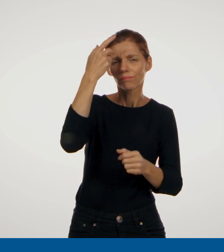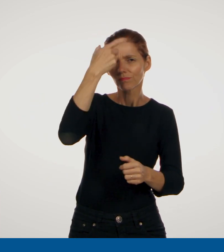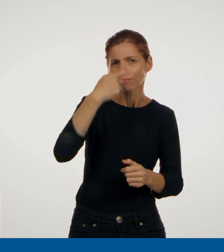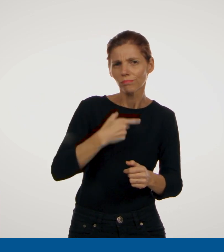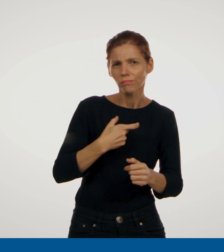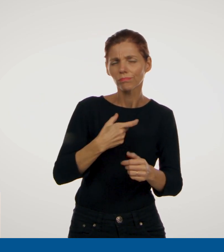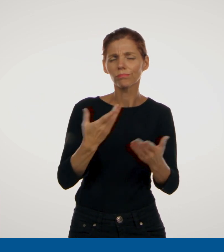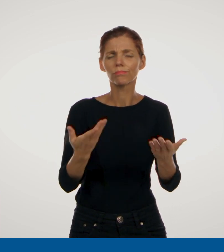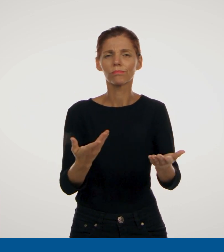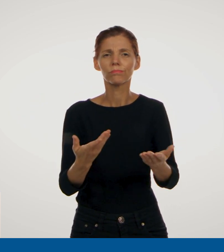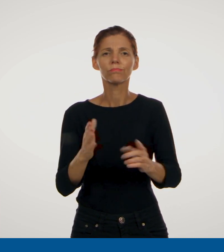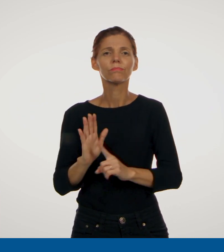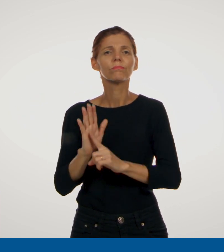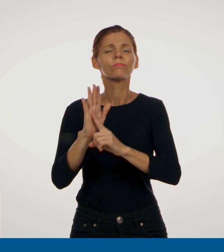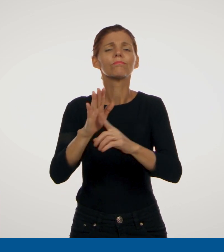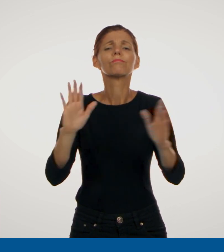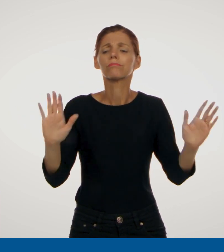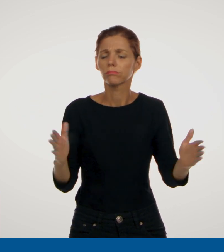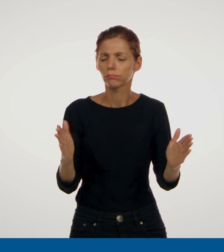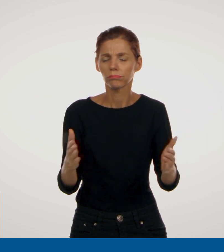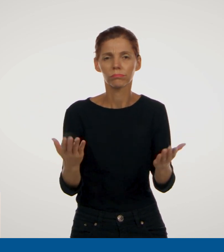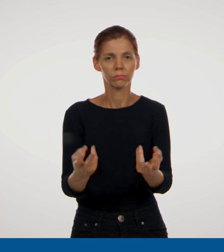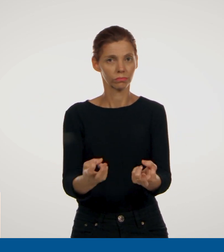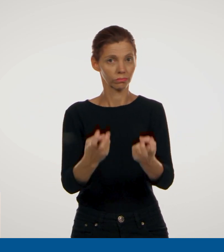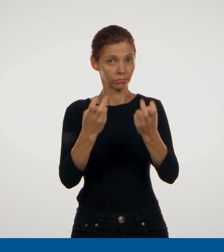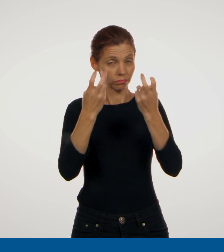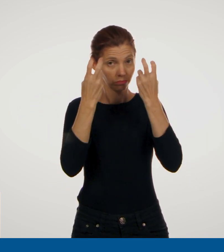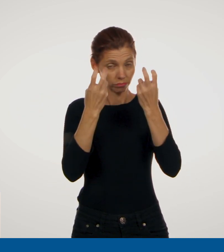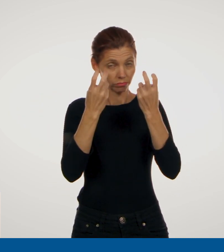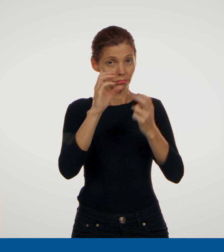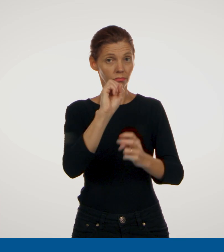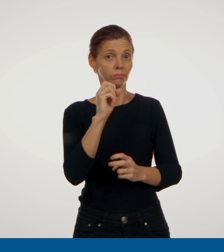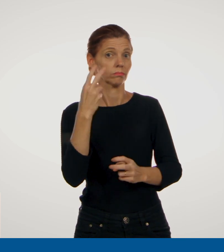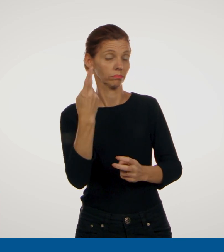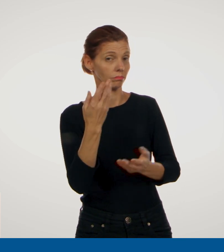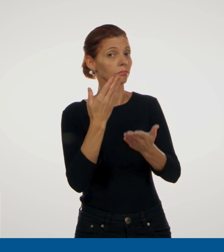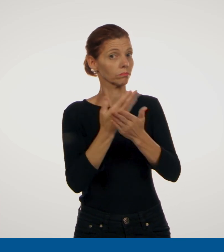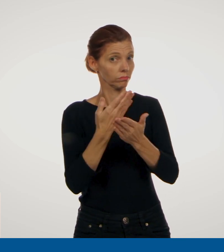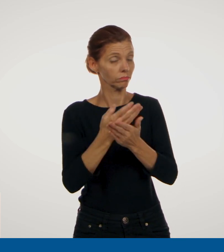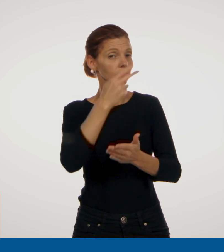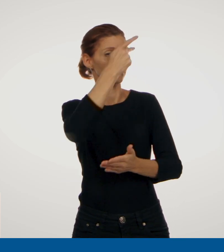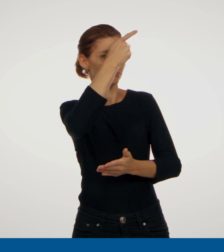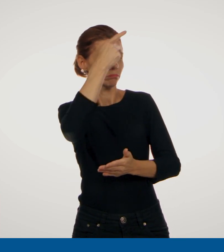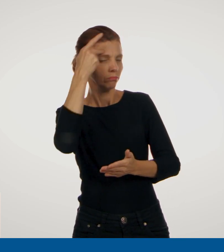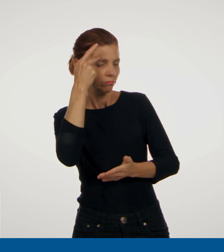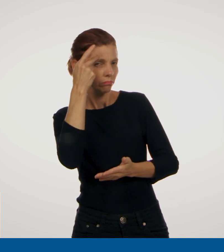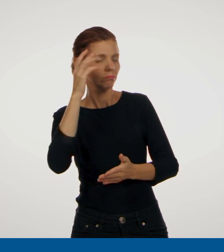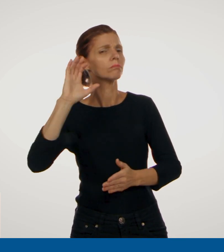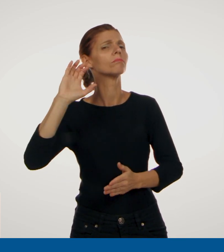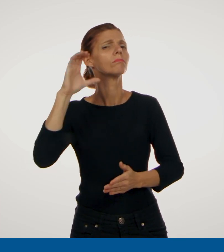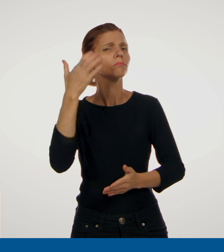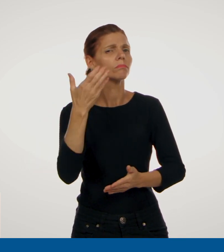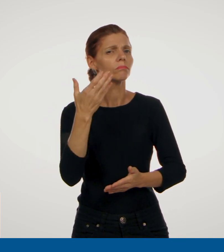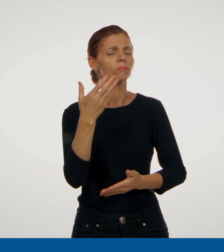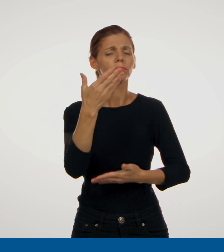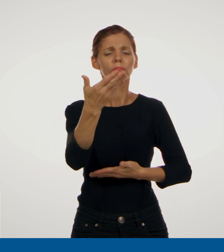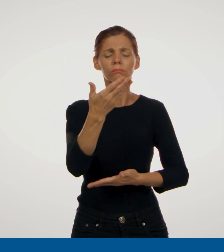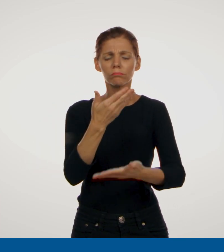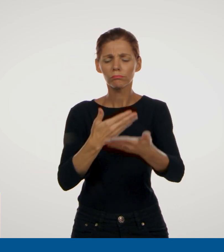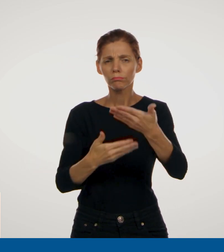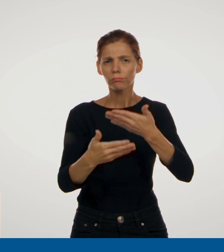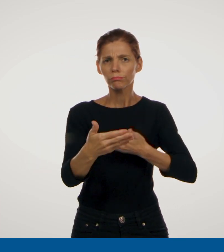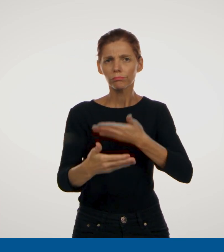internos e externos, constitui e determina a motivação da observação, ou seja, o estudo do homem se viabiliza quando